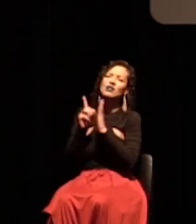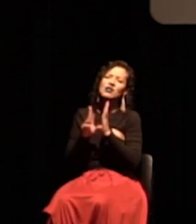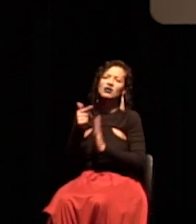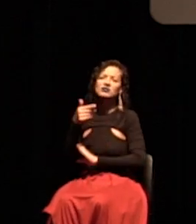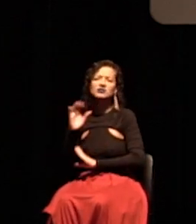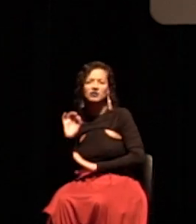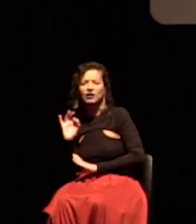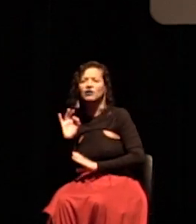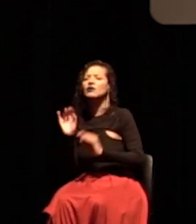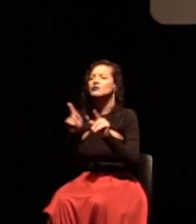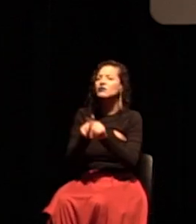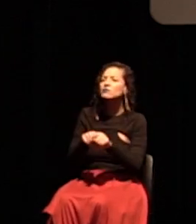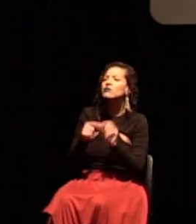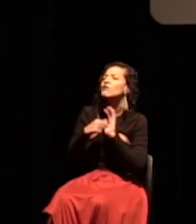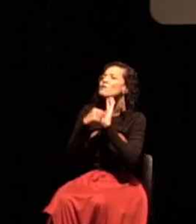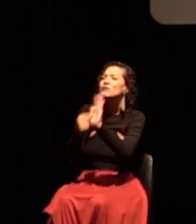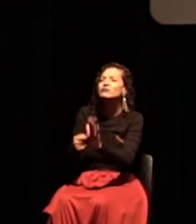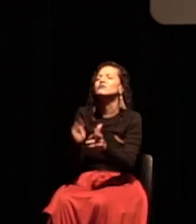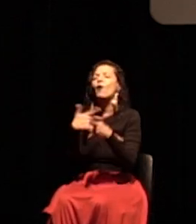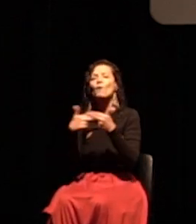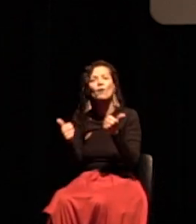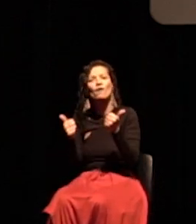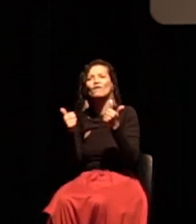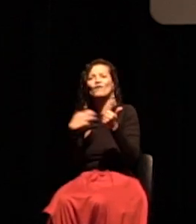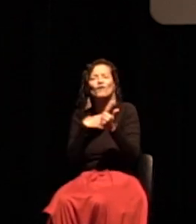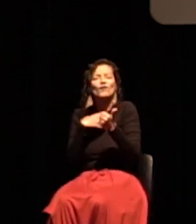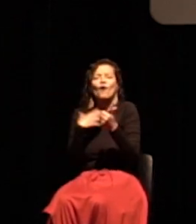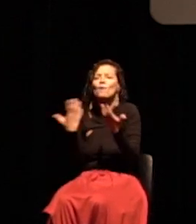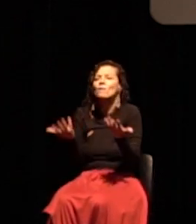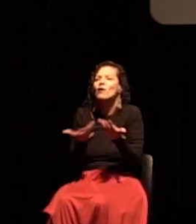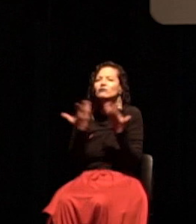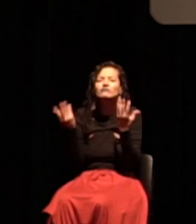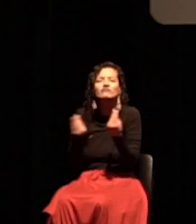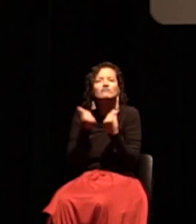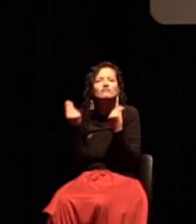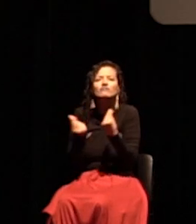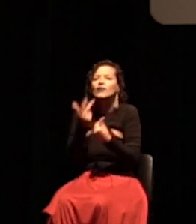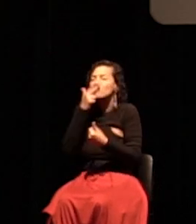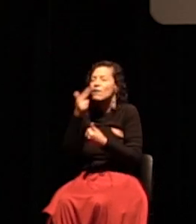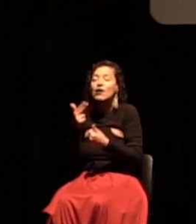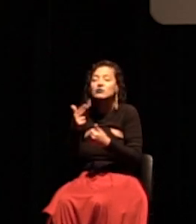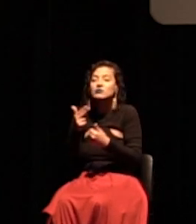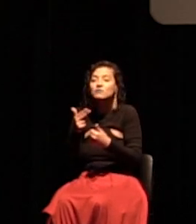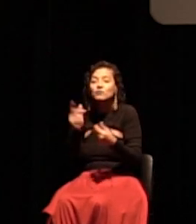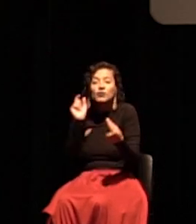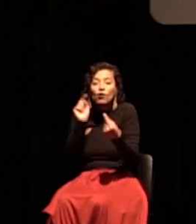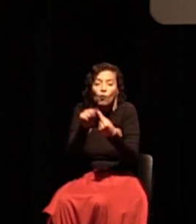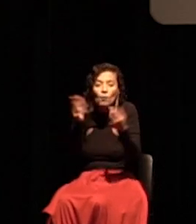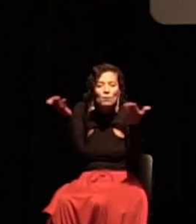e apresentá-lo de uma forma tão surpreendentemente contemporânea,